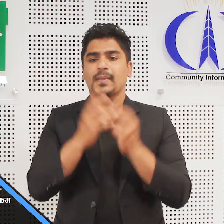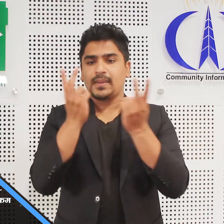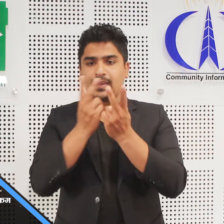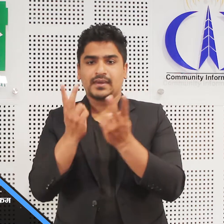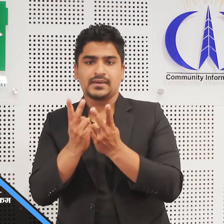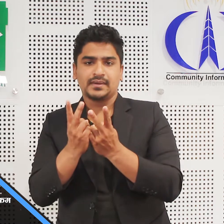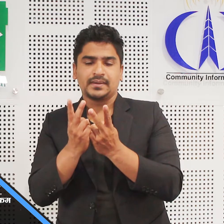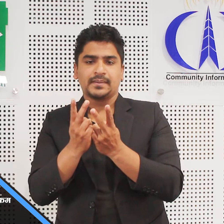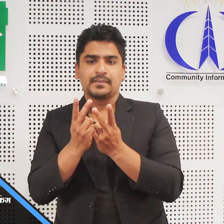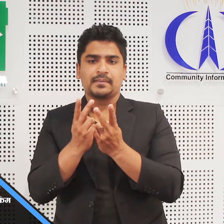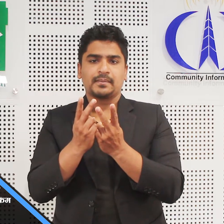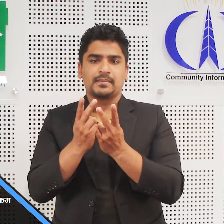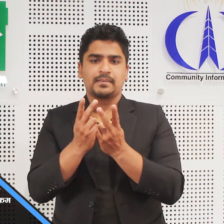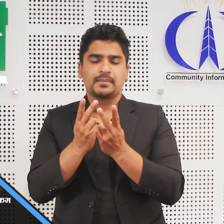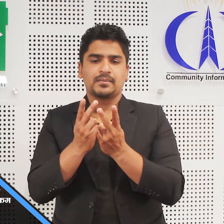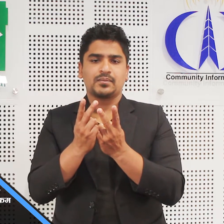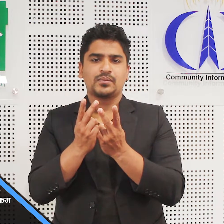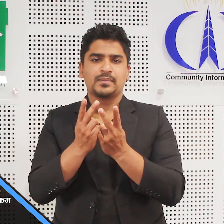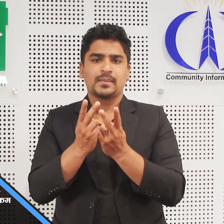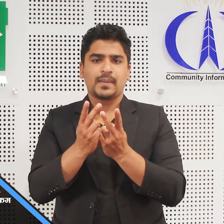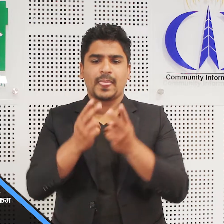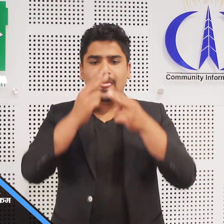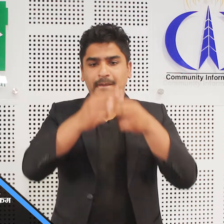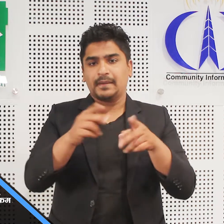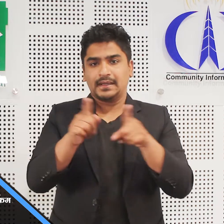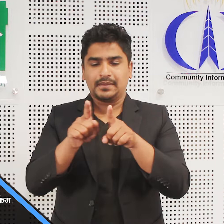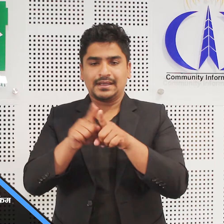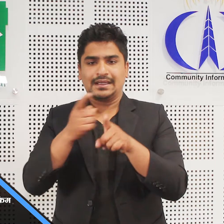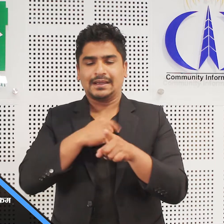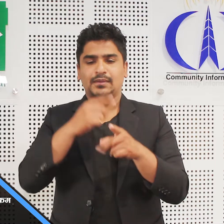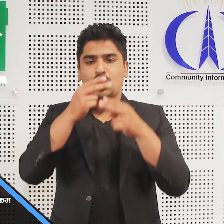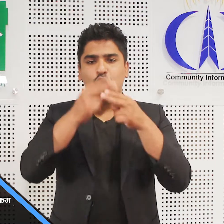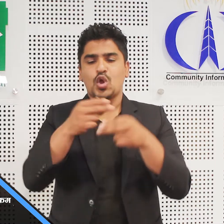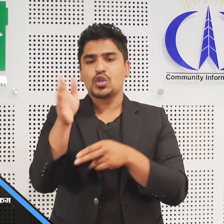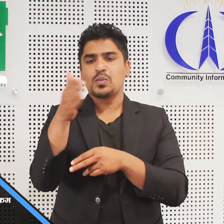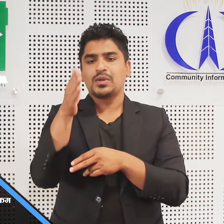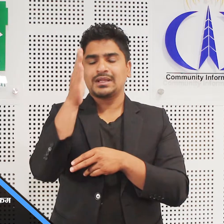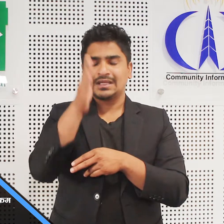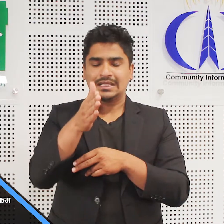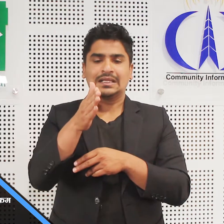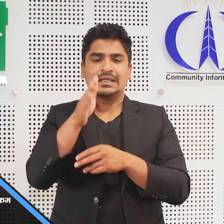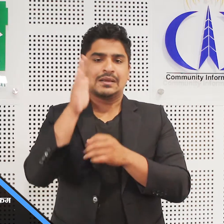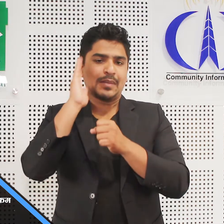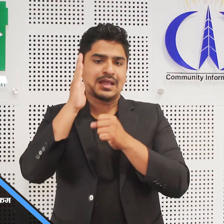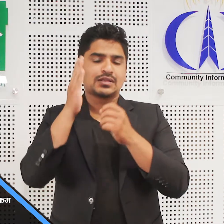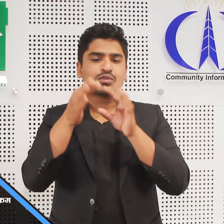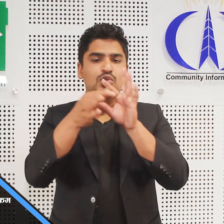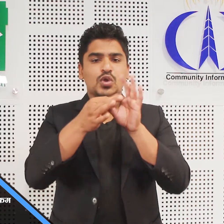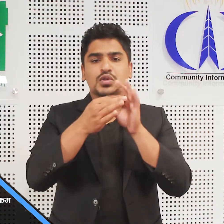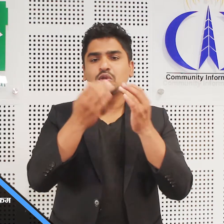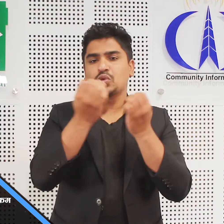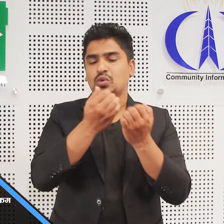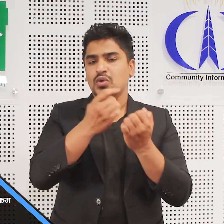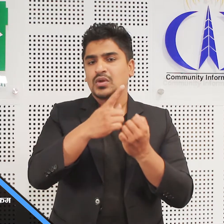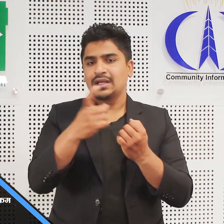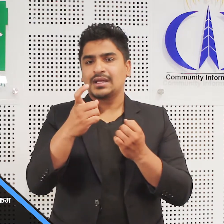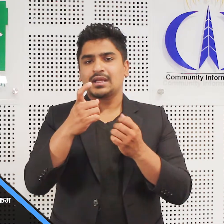भेला गरेर महिलाहरूलाई के सुविधाहरू उपलब्ध छन् होइन, अब जस्तो के अरे यो बजेटमा पनि